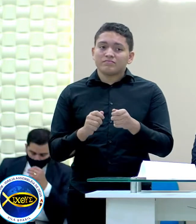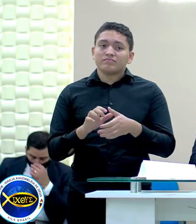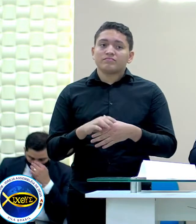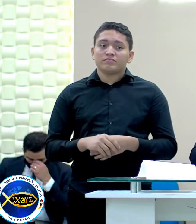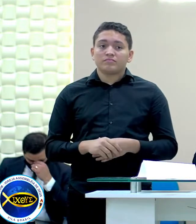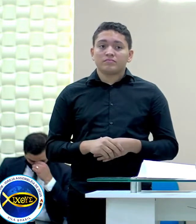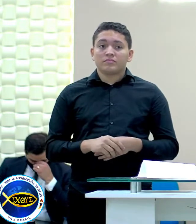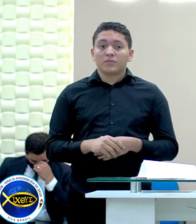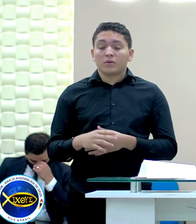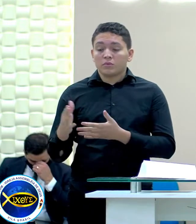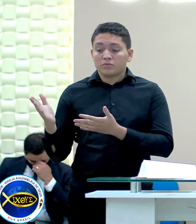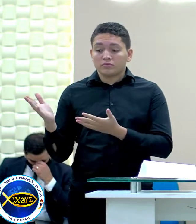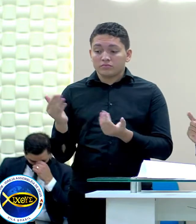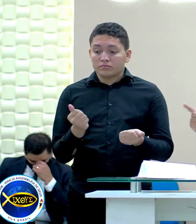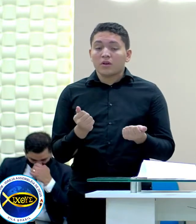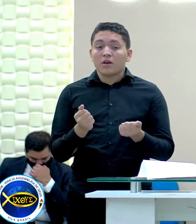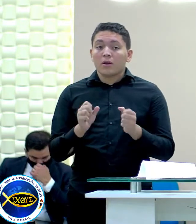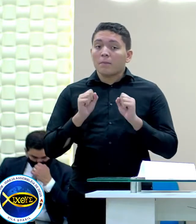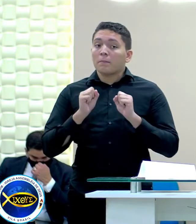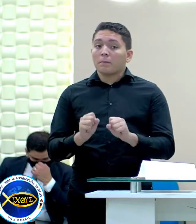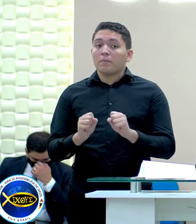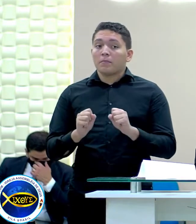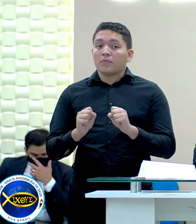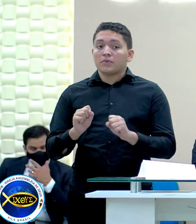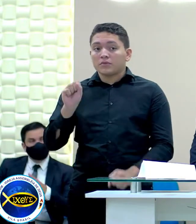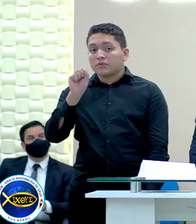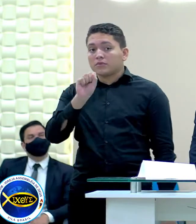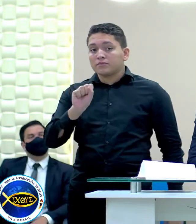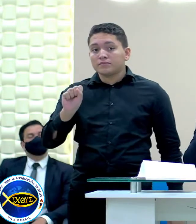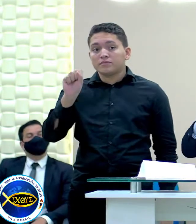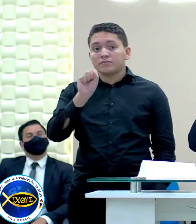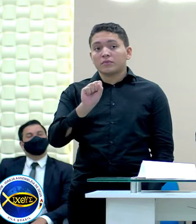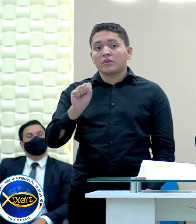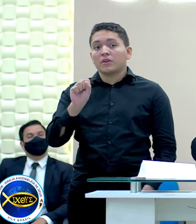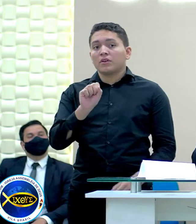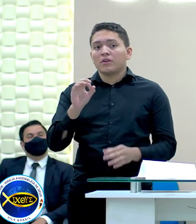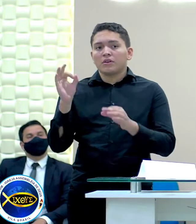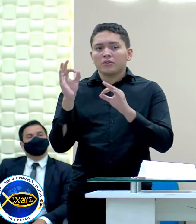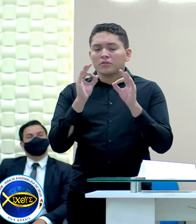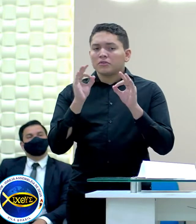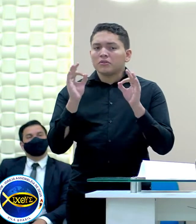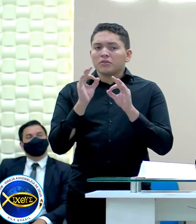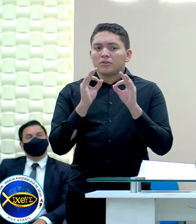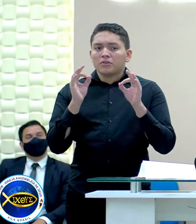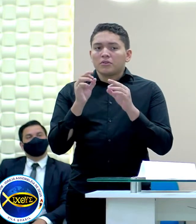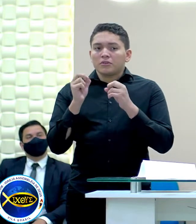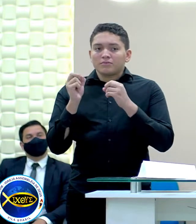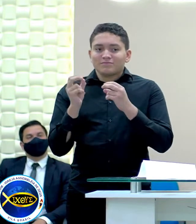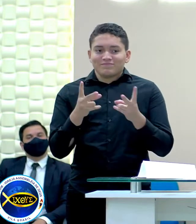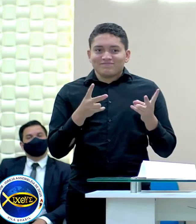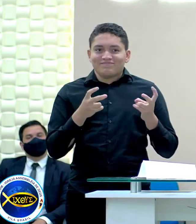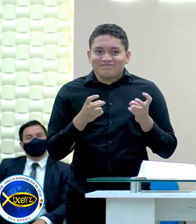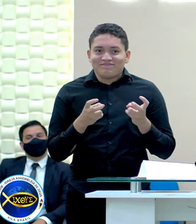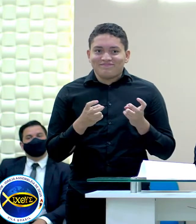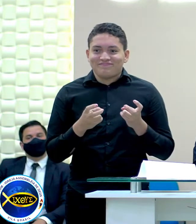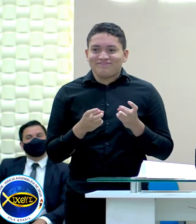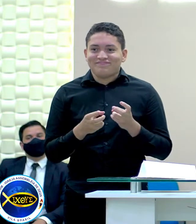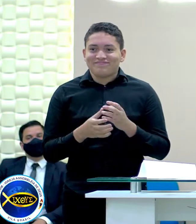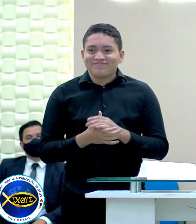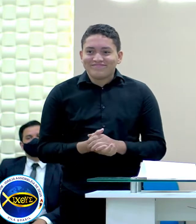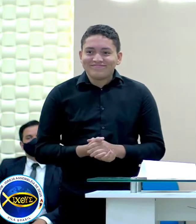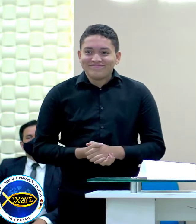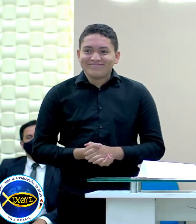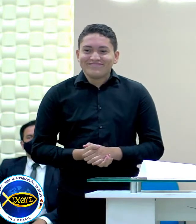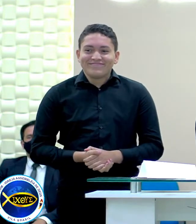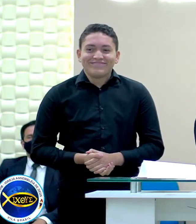O jovem, ele pode estar solteiro e ninguém olhar para ele, como é o caso de alguns aqui, mas na hora